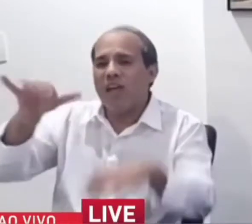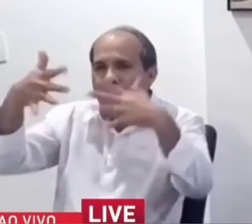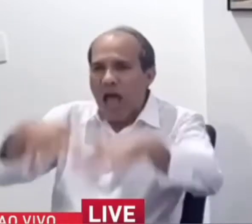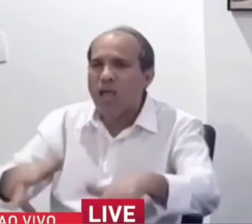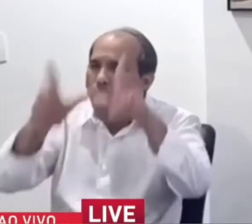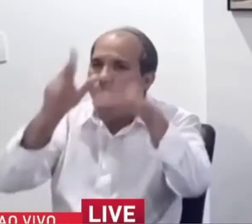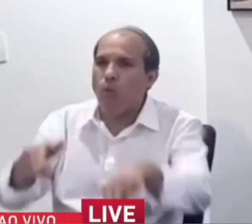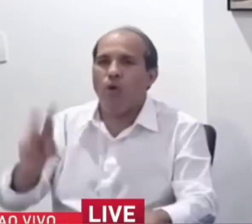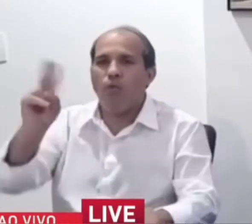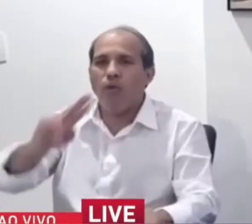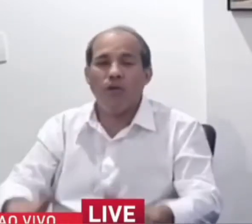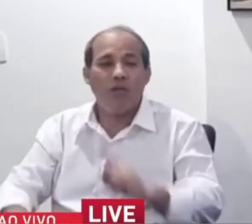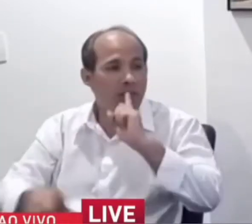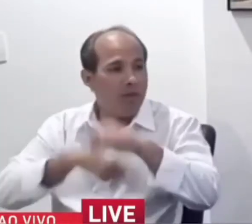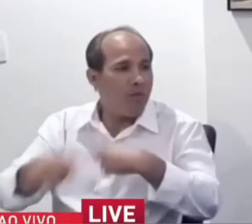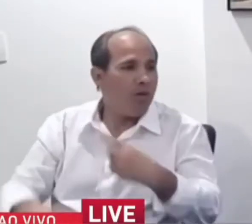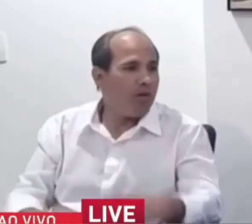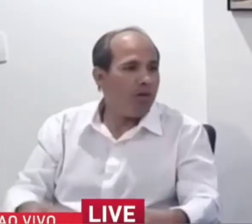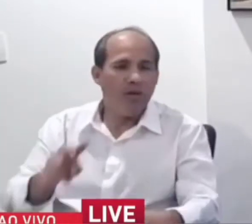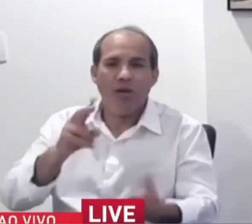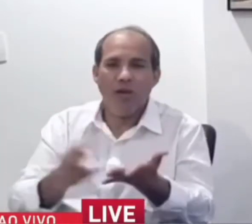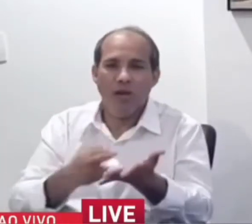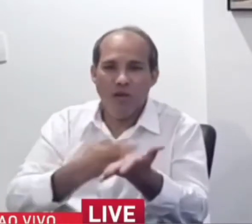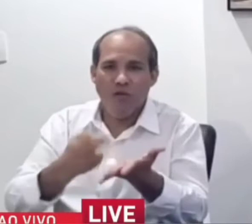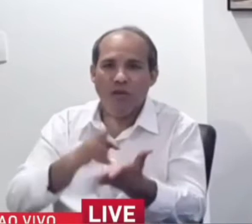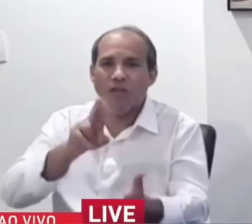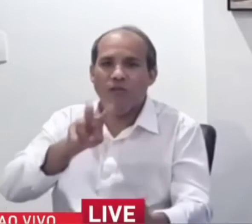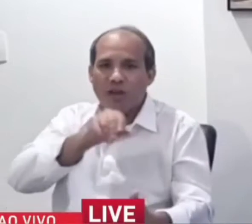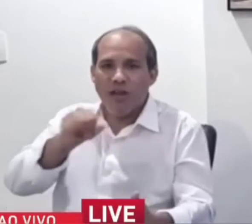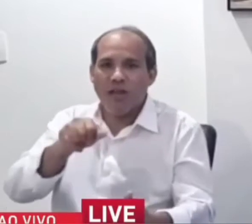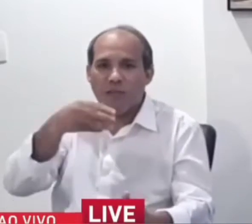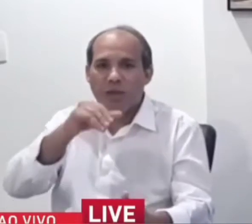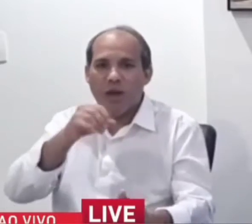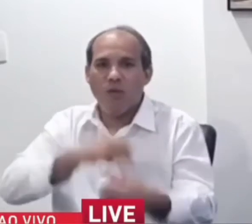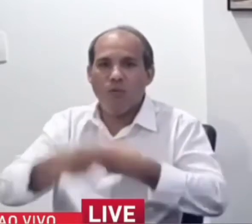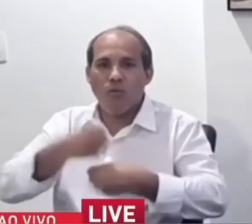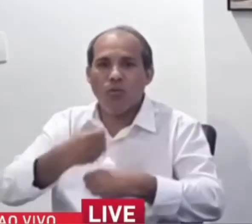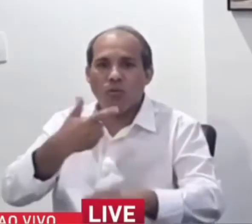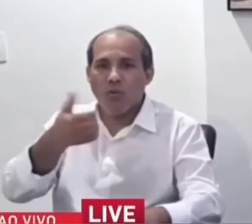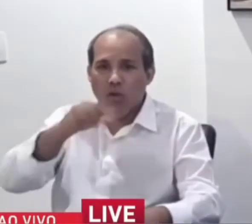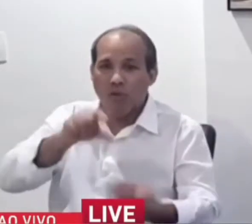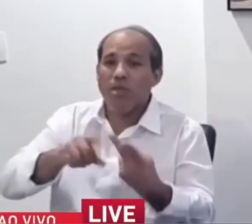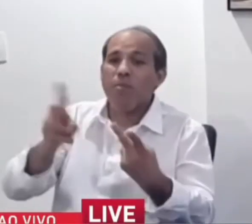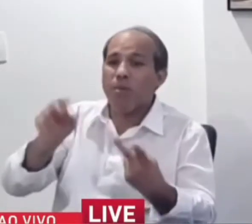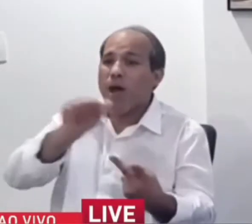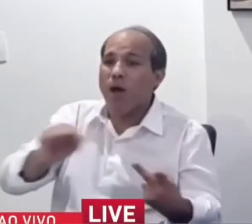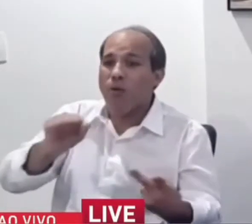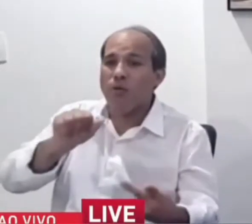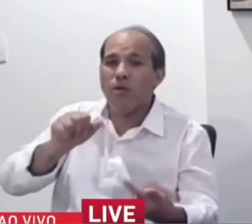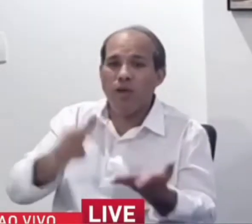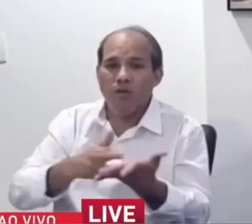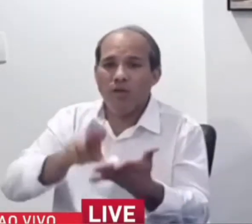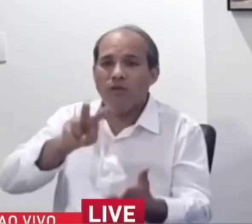a primeira matéria, em maio de 2019. Depois, em agosto de 2019, a própria revista Veja diz: